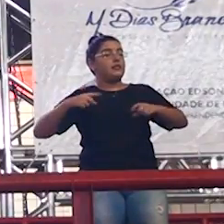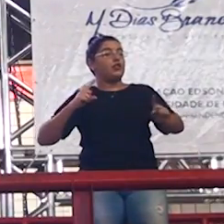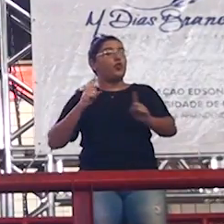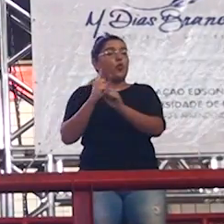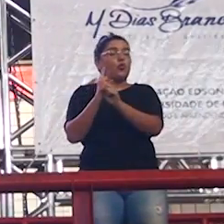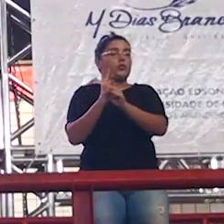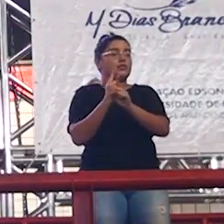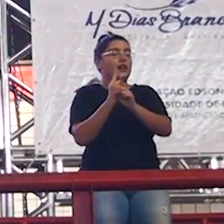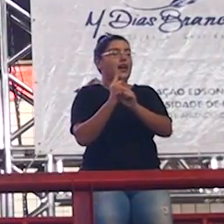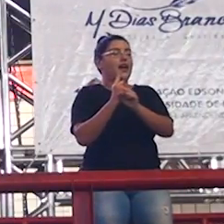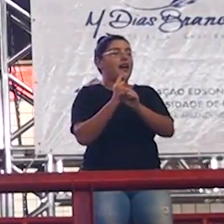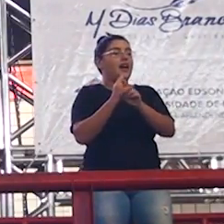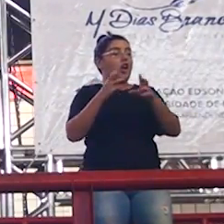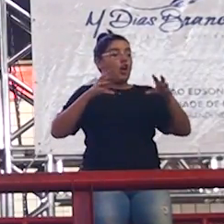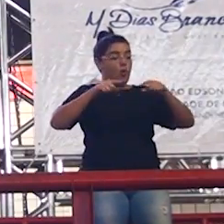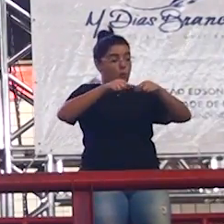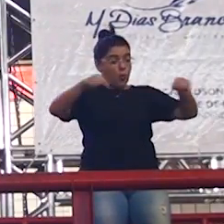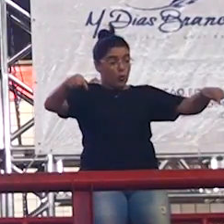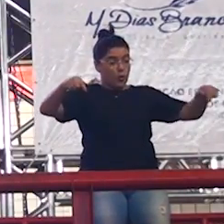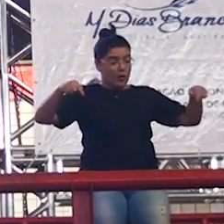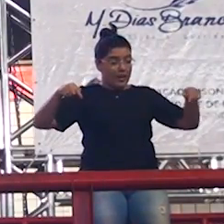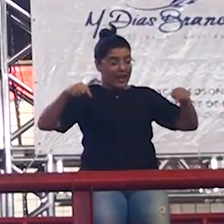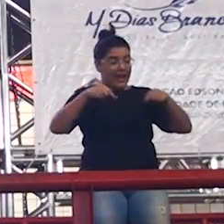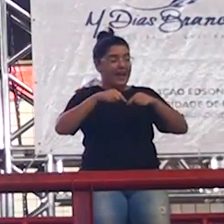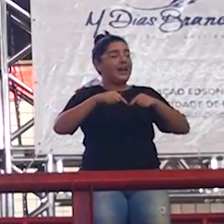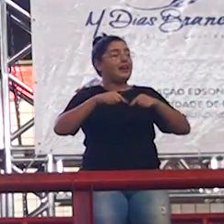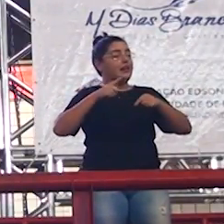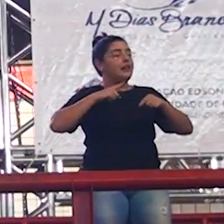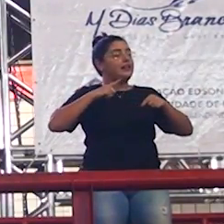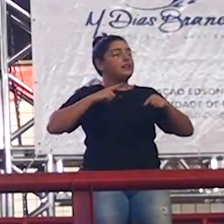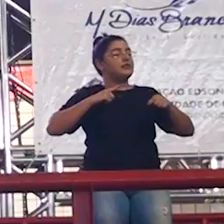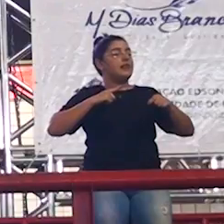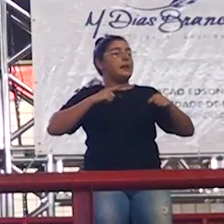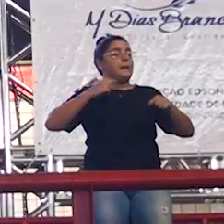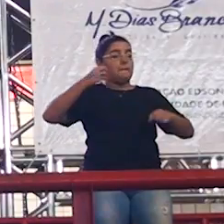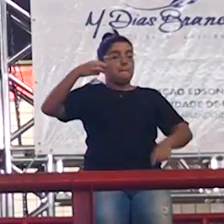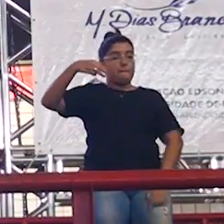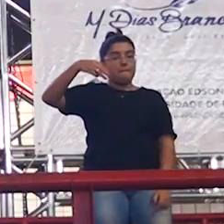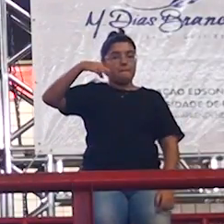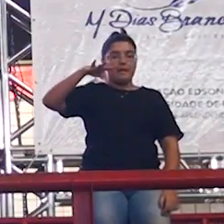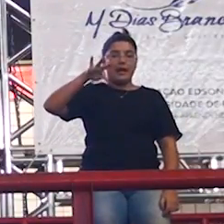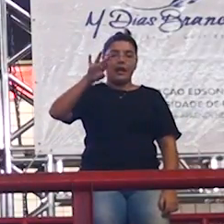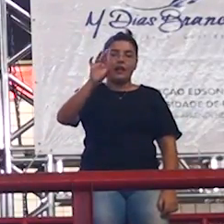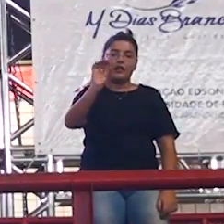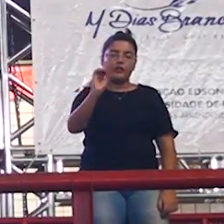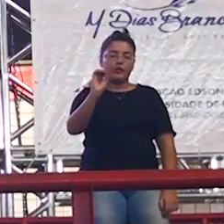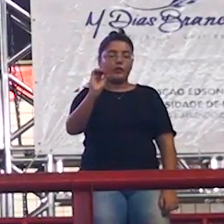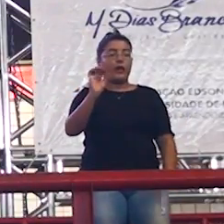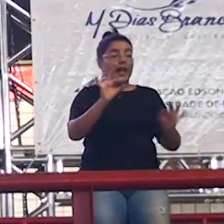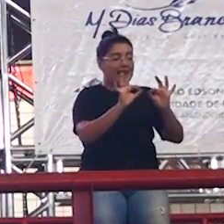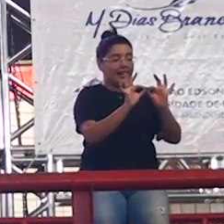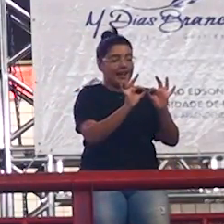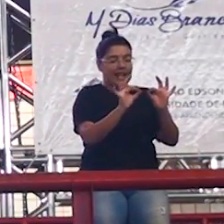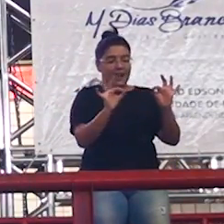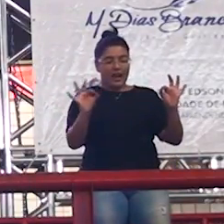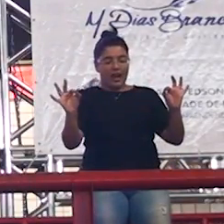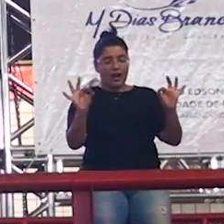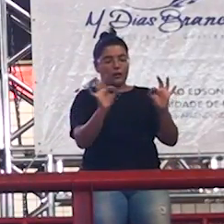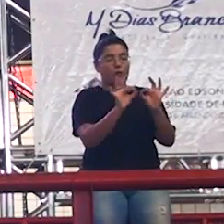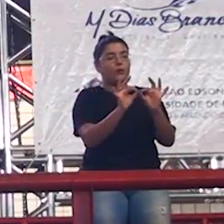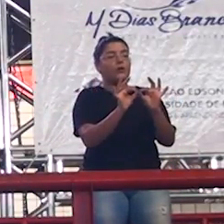um terreno retangular cujas medidas em metro do comprimento e da largura sejam iguais